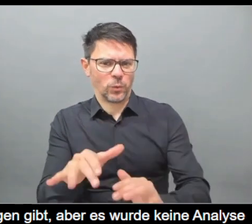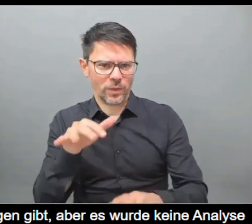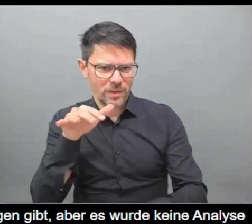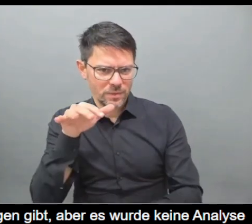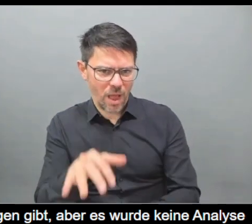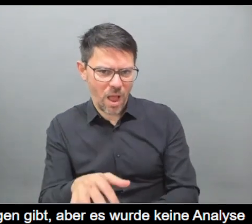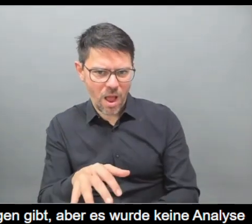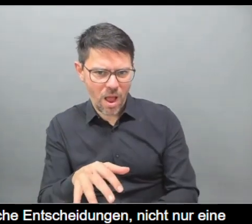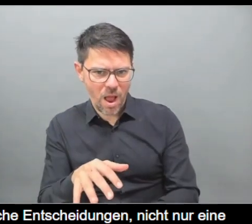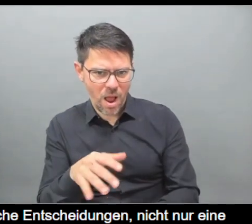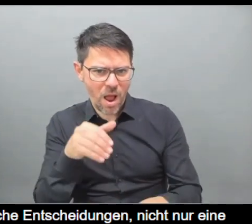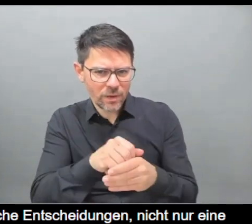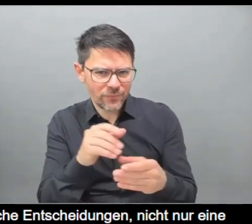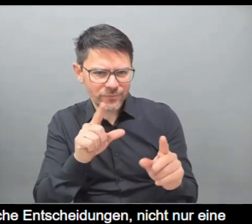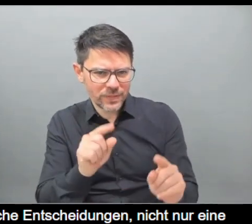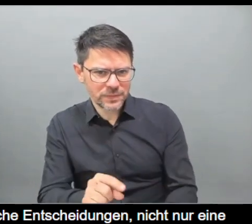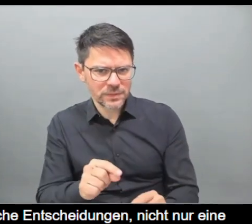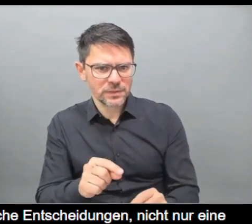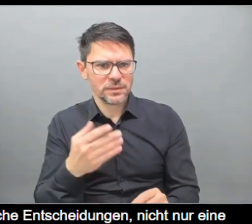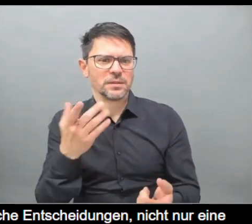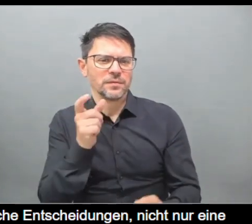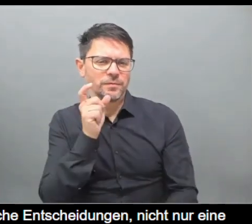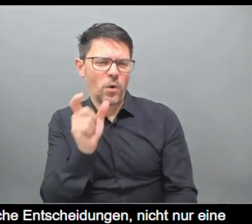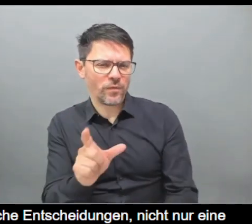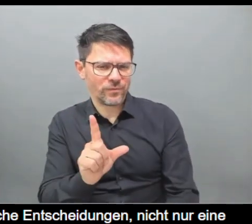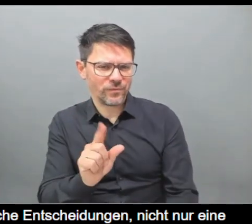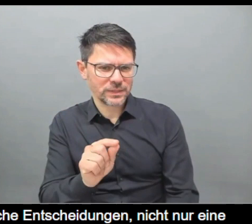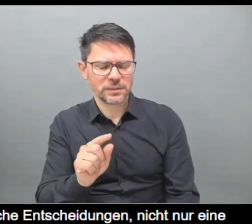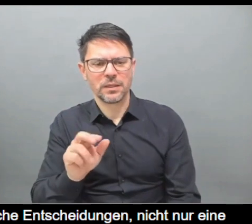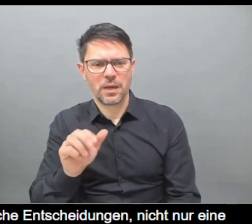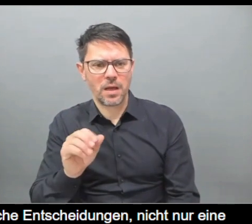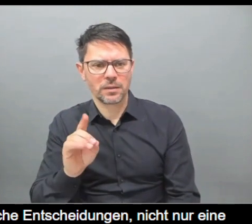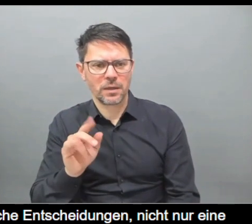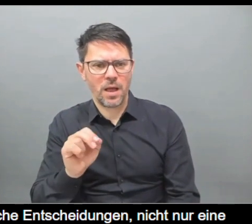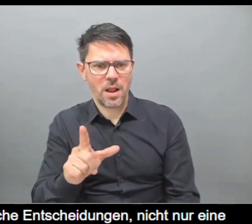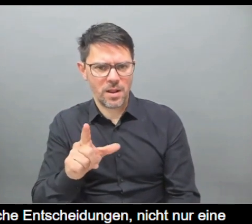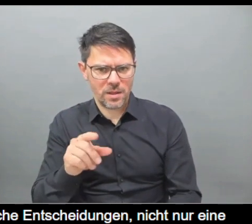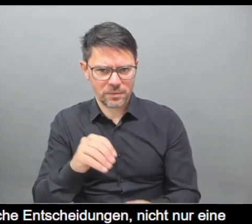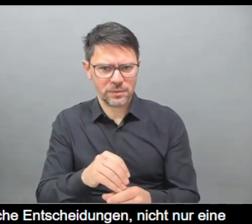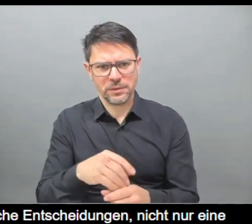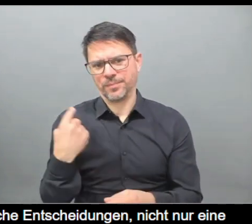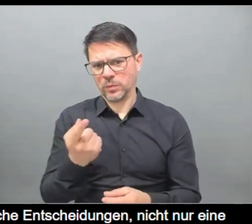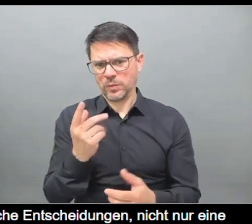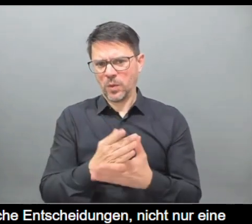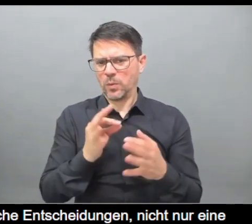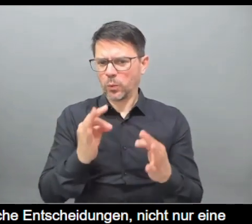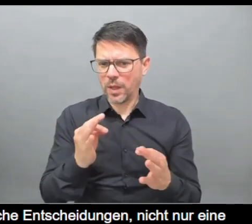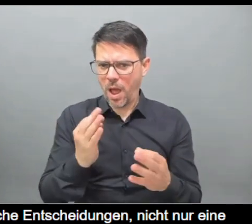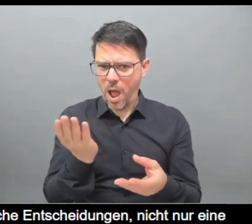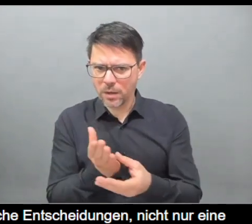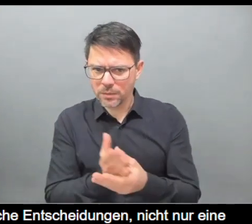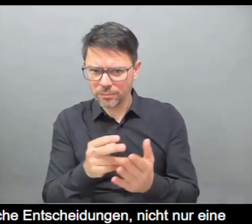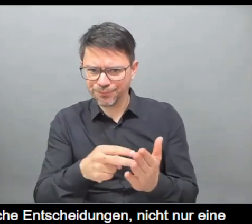Deutschen Krankenhausgesellschaft die Möglichkeit darauf zu blicken. Und ich will nicht noch einmal ausführen, was Herr Engehausen schon erläutert hat, aber auch aus Sicht des Bayerischen